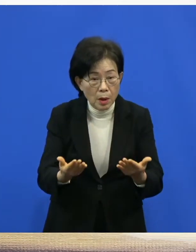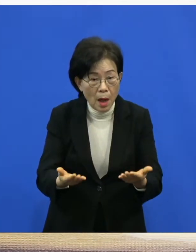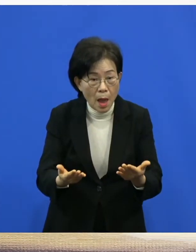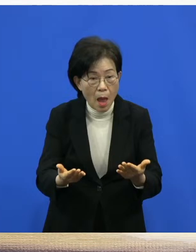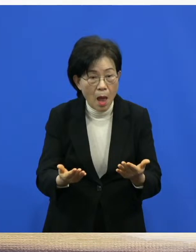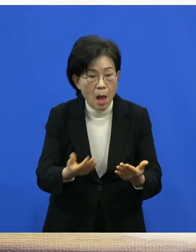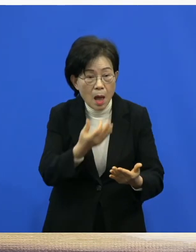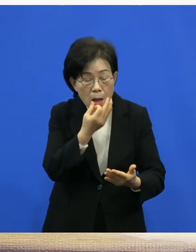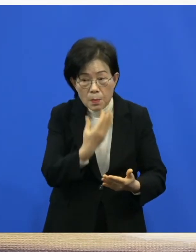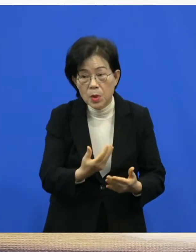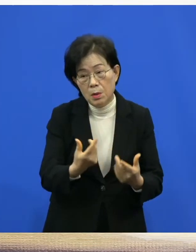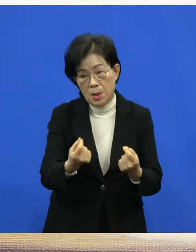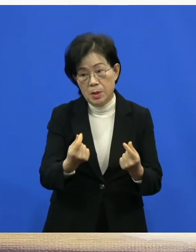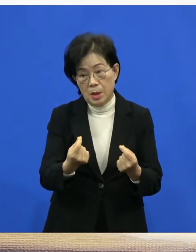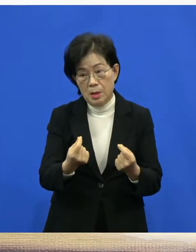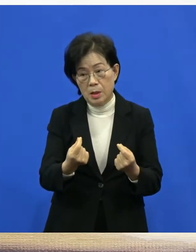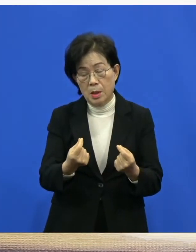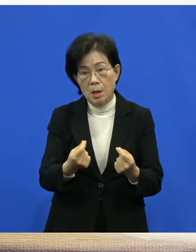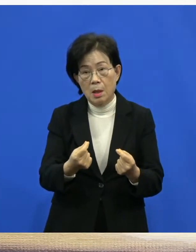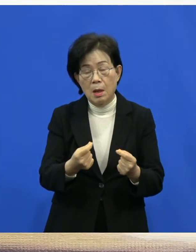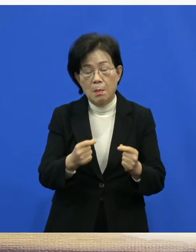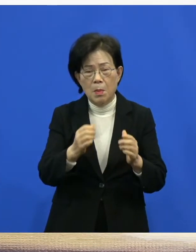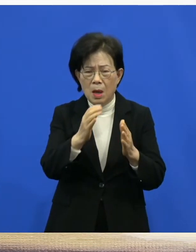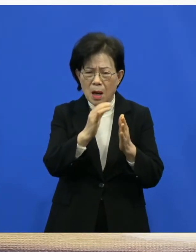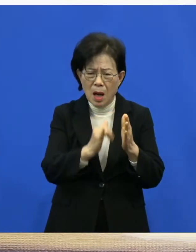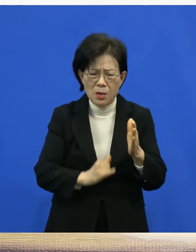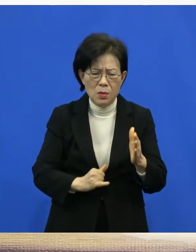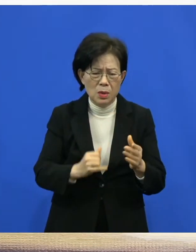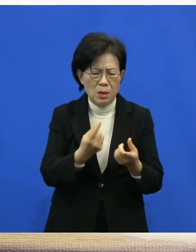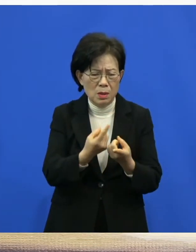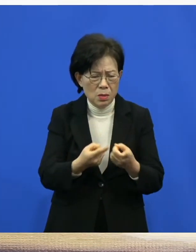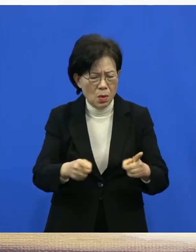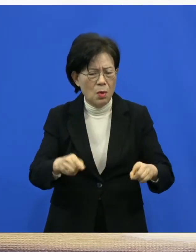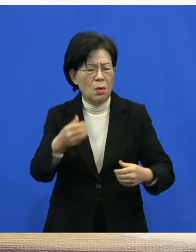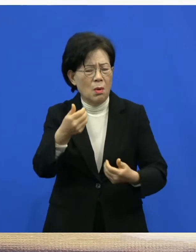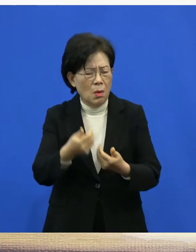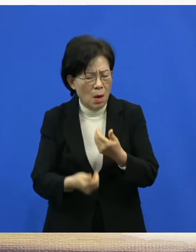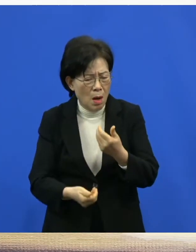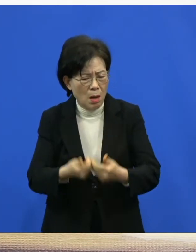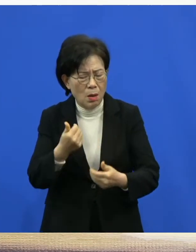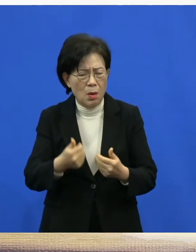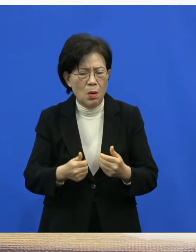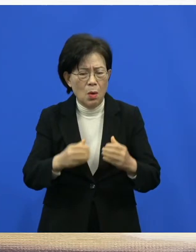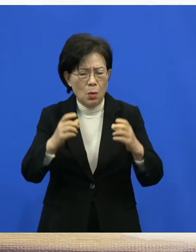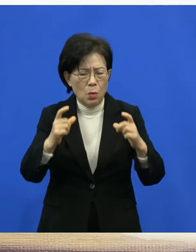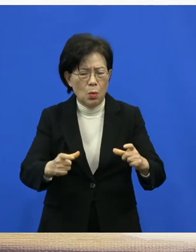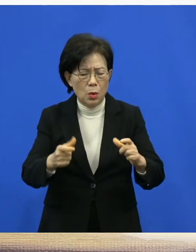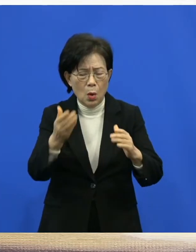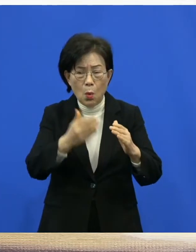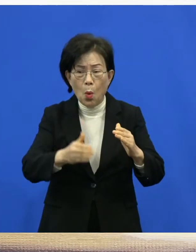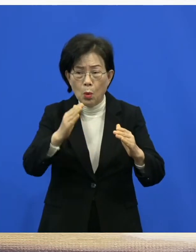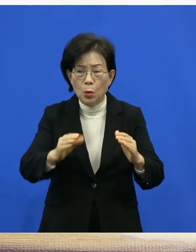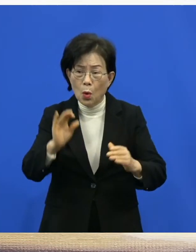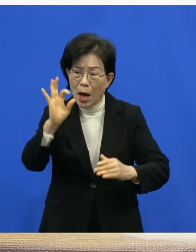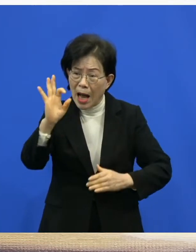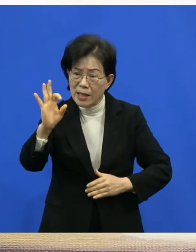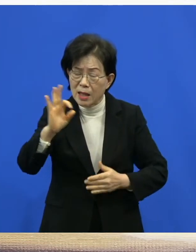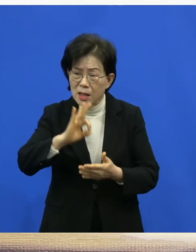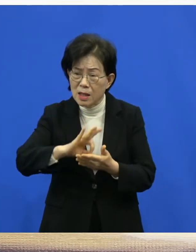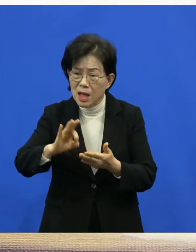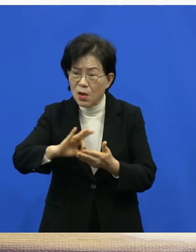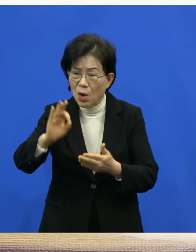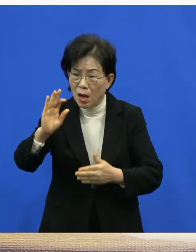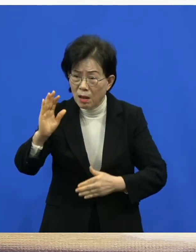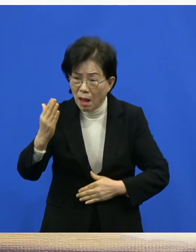사골세방에서 여러 가족이 함께 부대끼고 동네 공중 화장실을 사용하고 갑자기